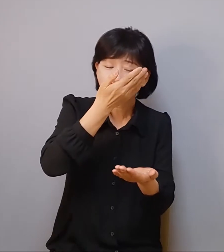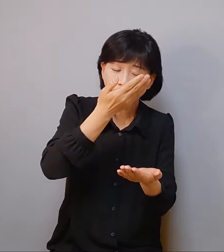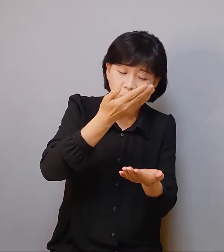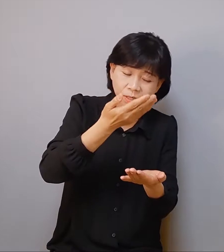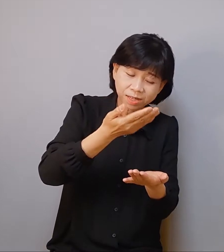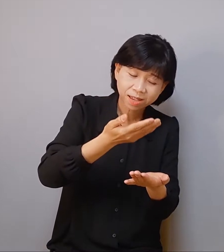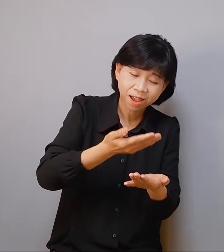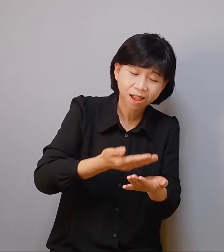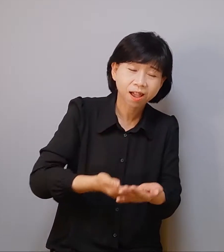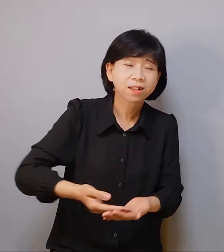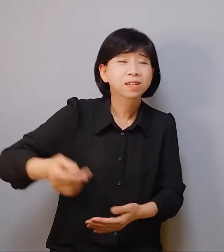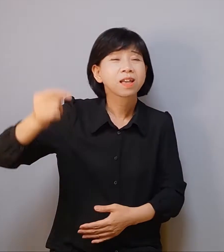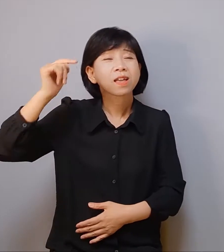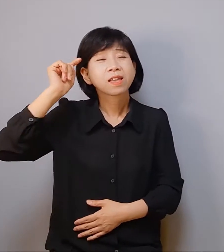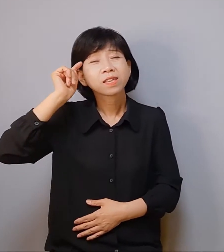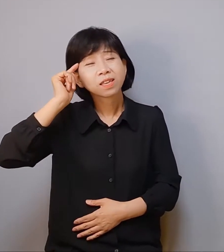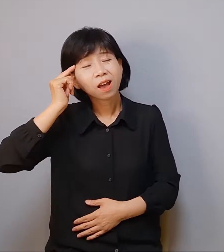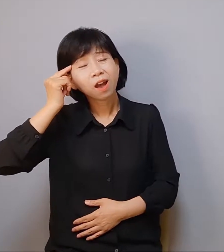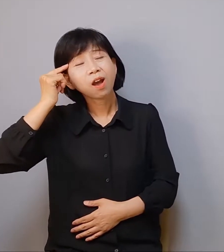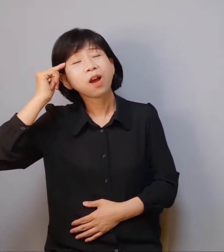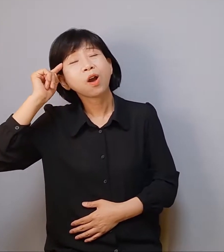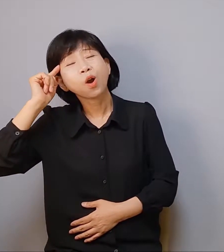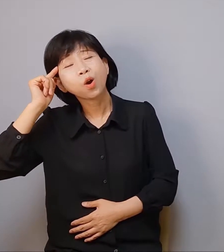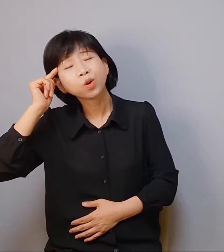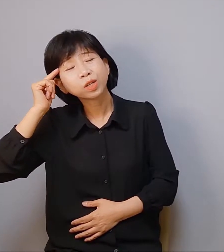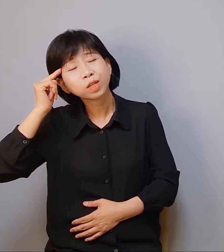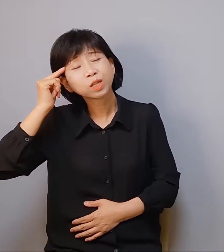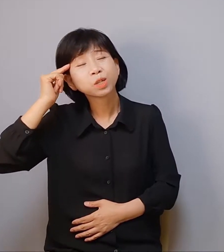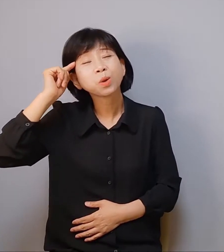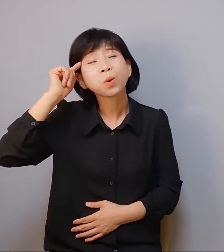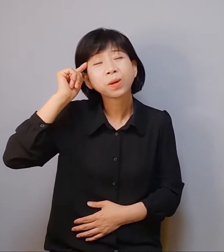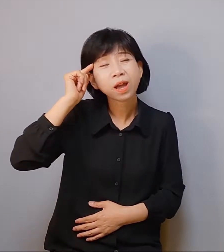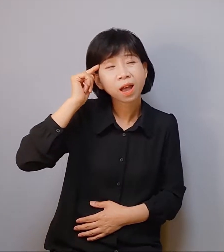보배롭고 존귀하게